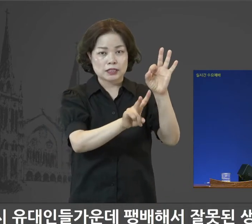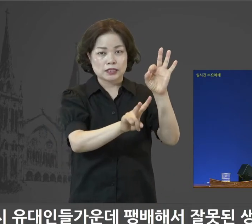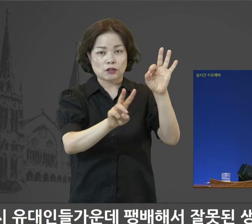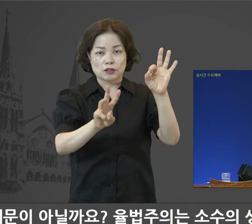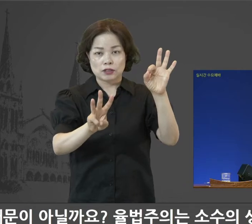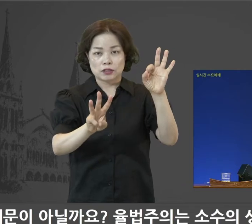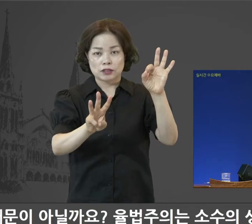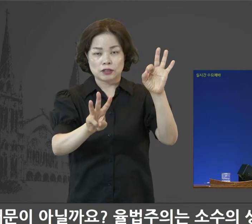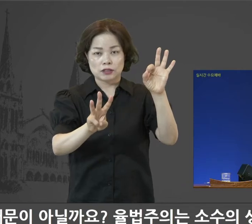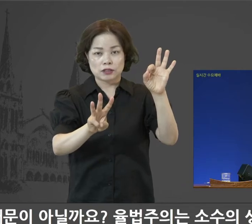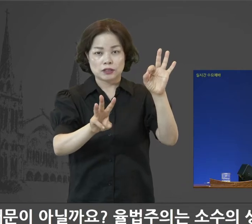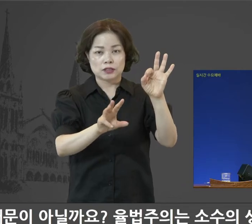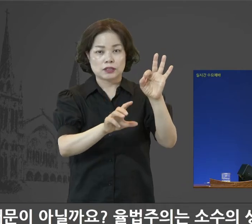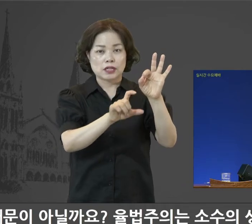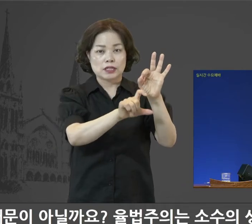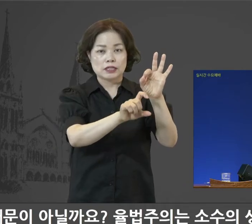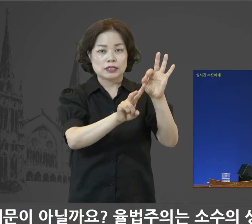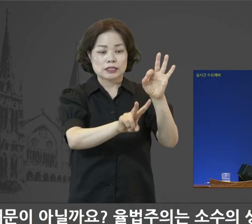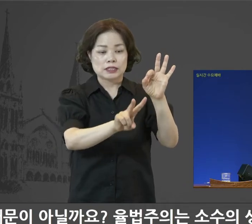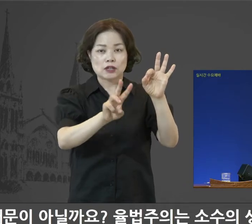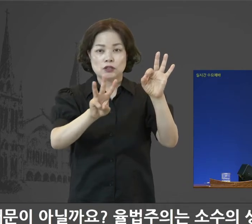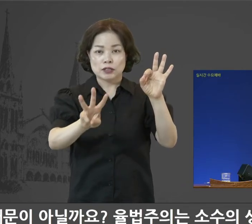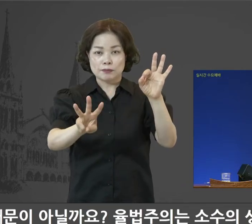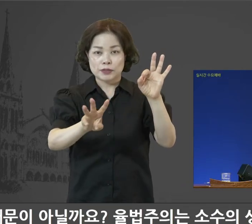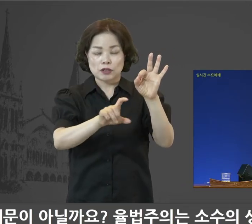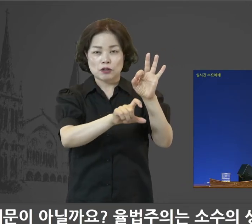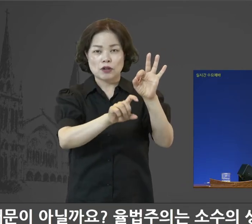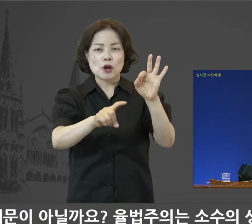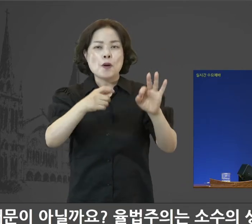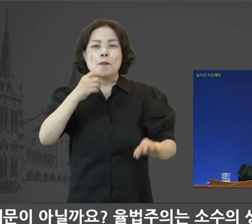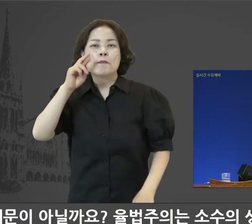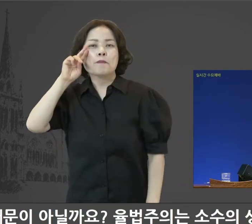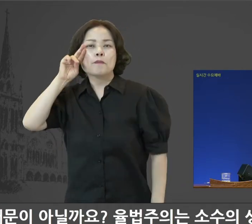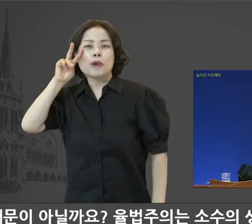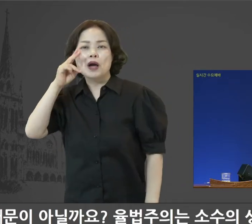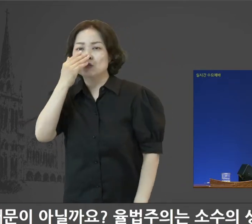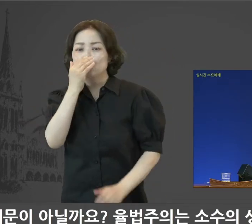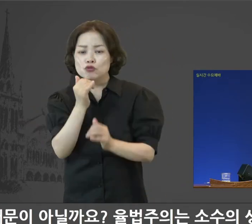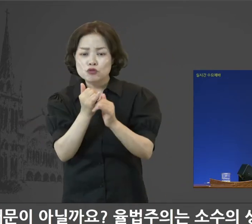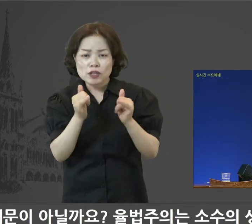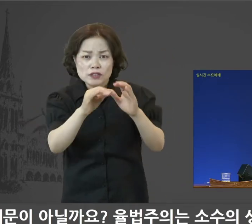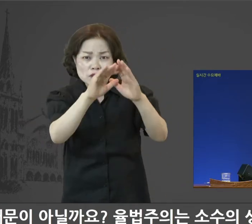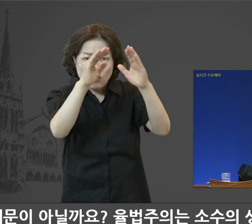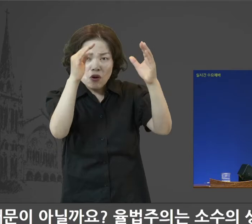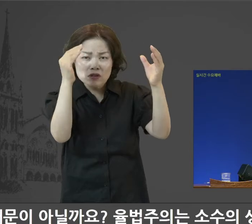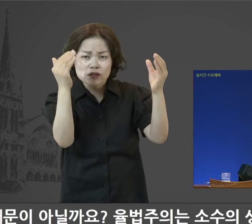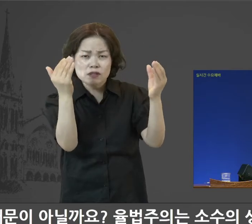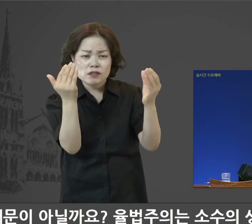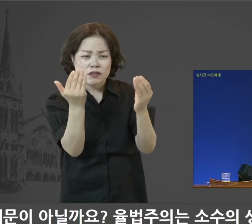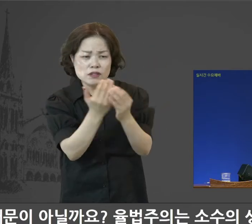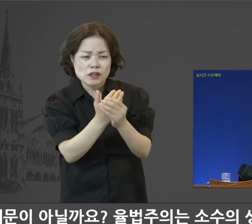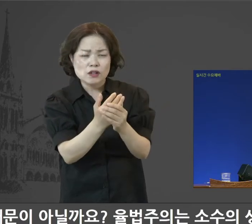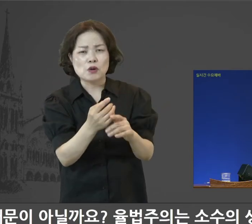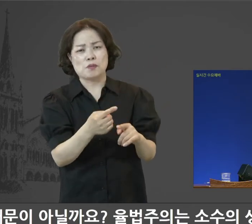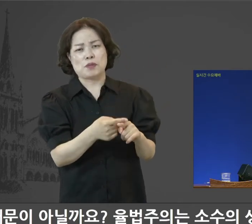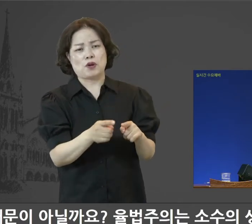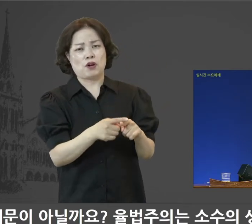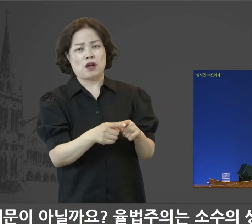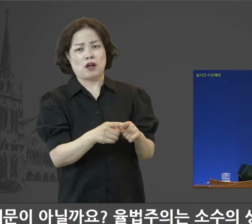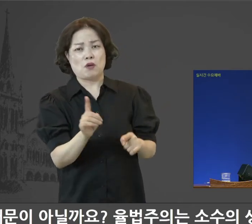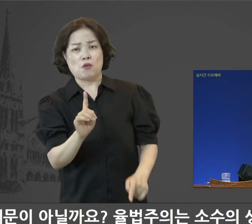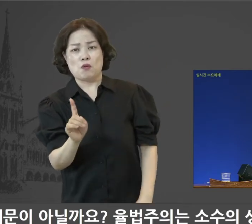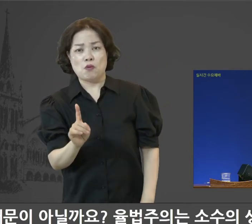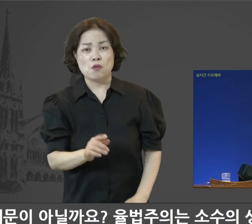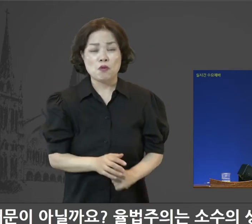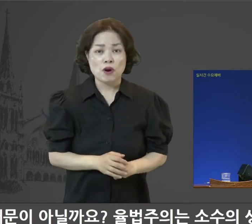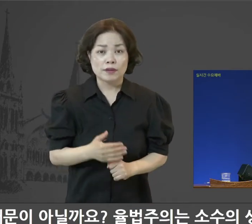중요한데요, 로마서 10장 2절 3절에 바울이 유대인들 전체를 놓고 어떻게 평가하냐면 이렇게 평가를